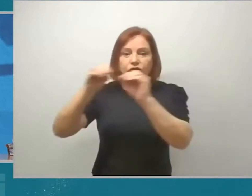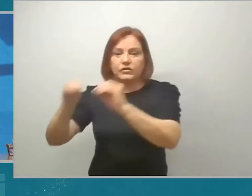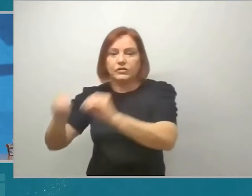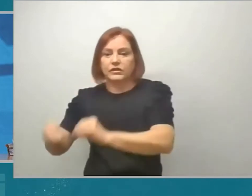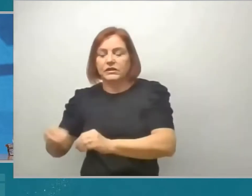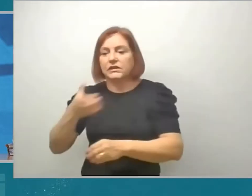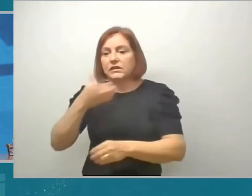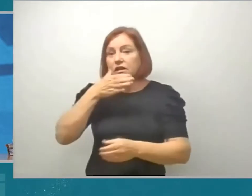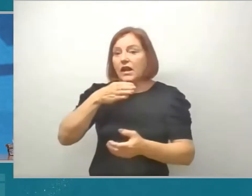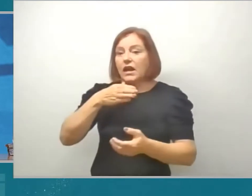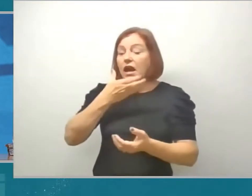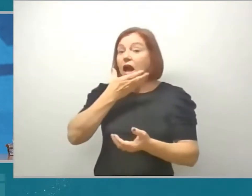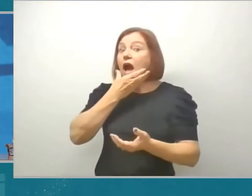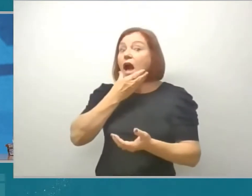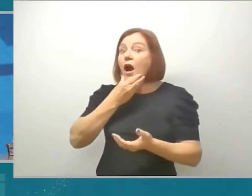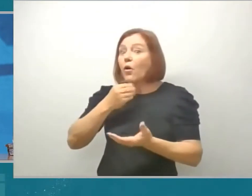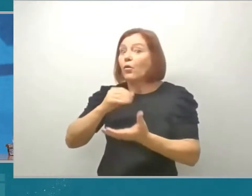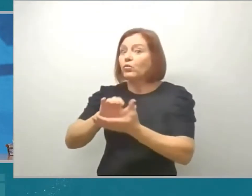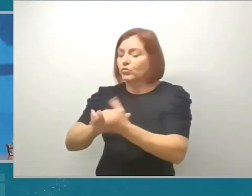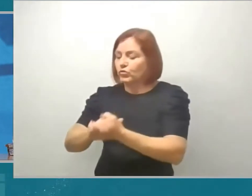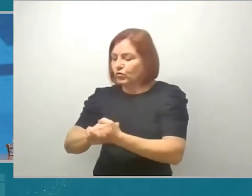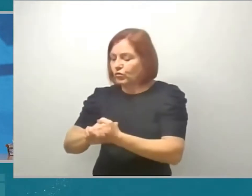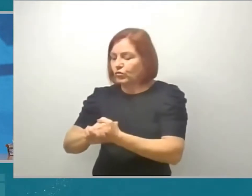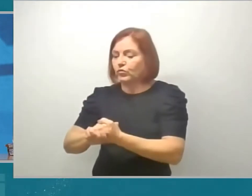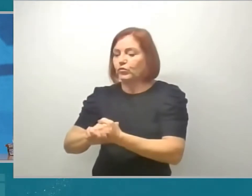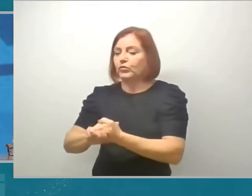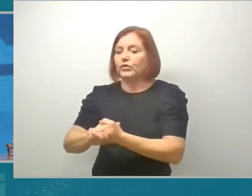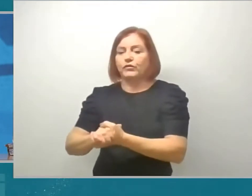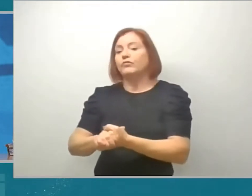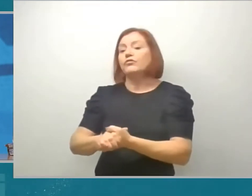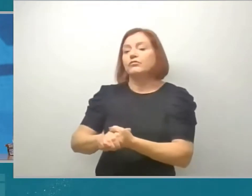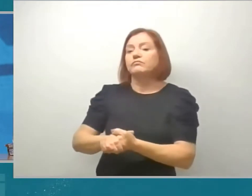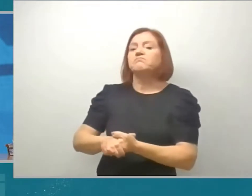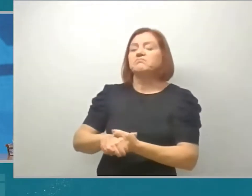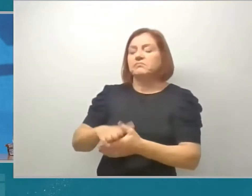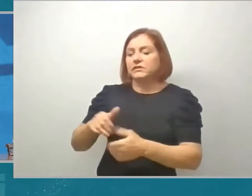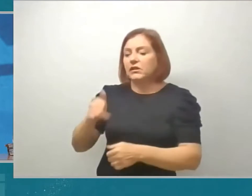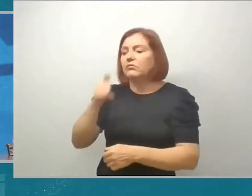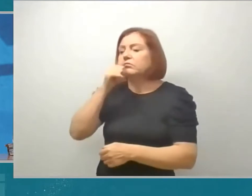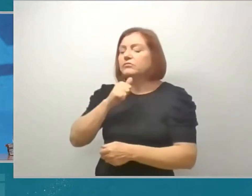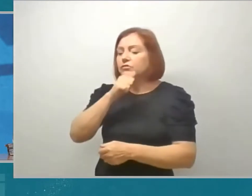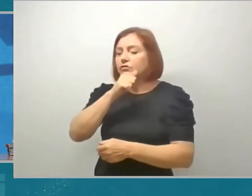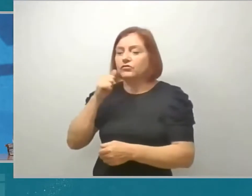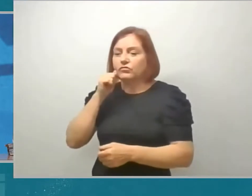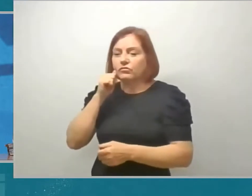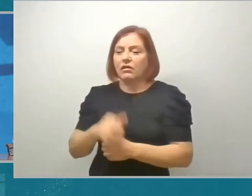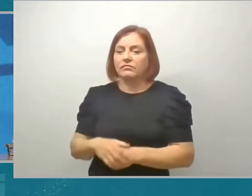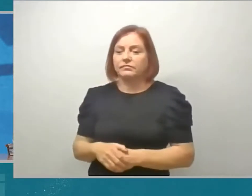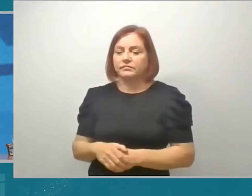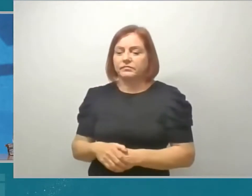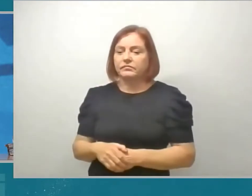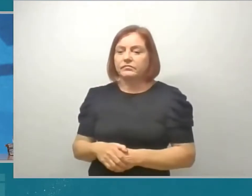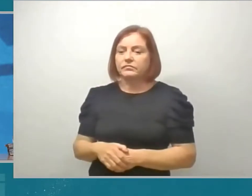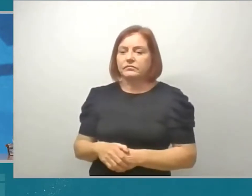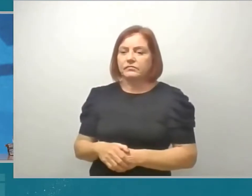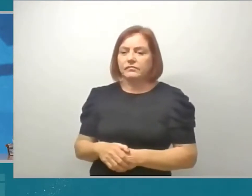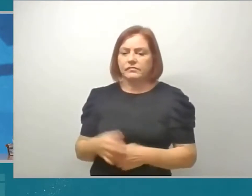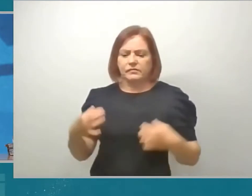Ninguém põe remendo de pano novo em veste velha,